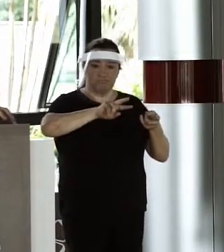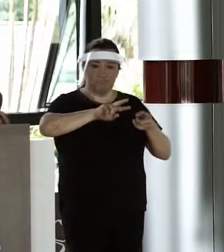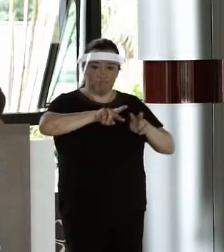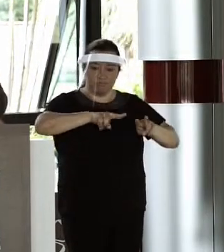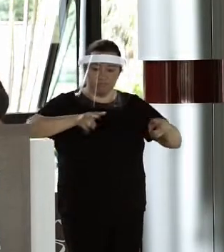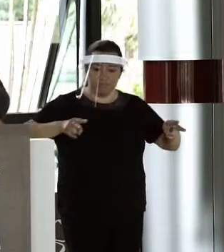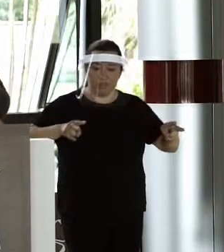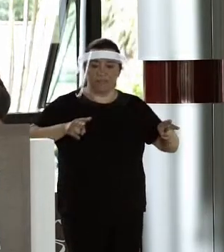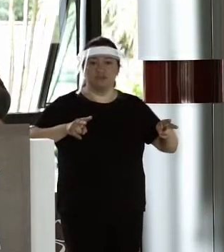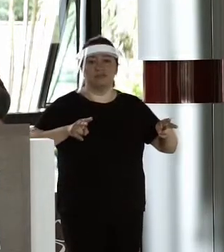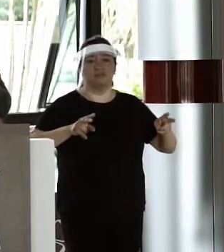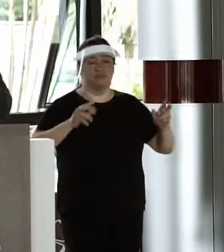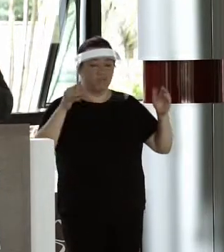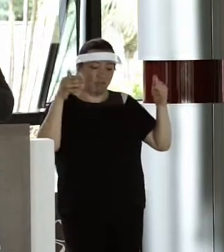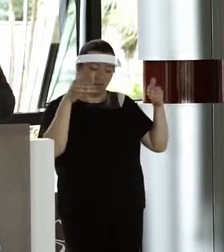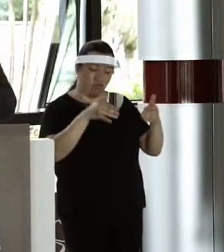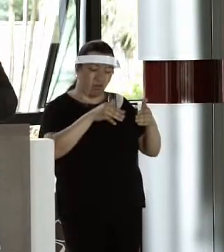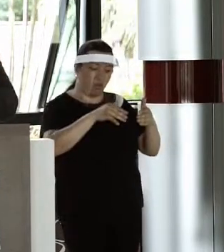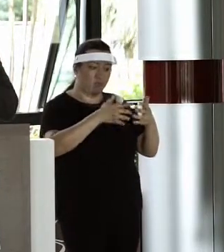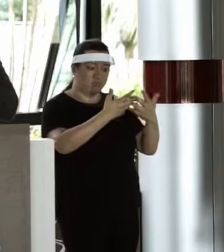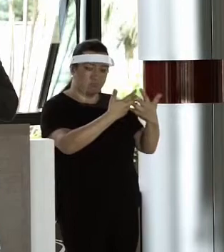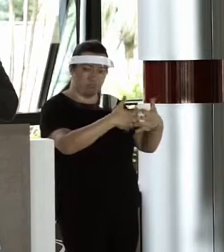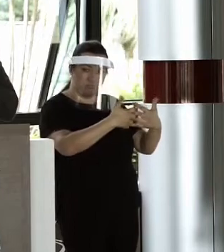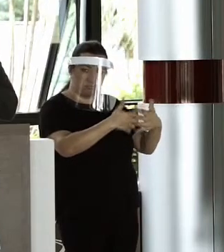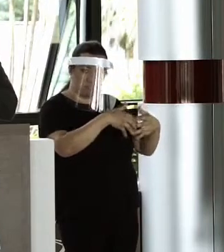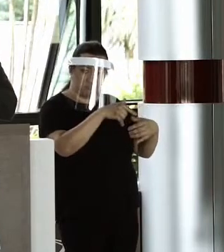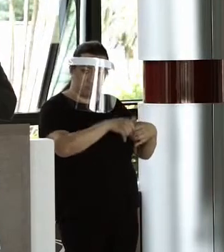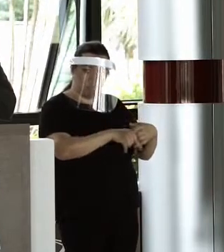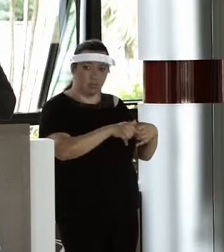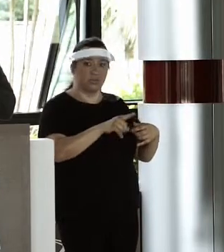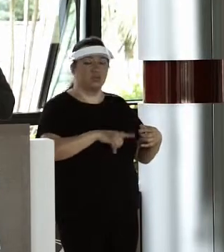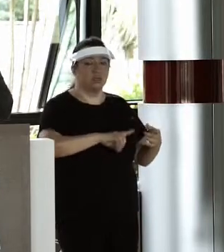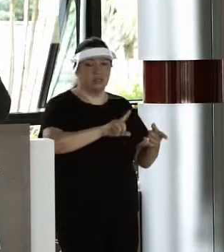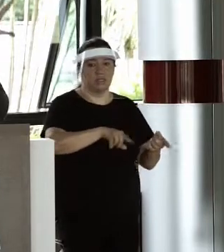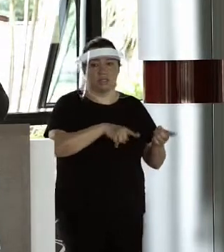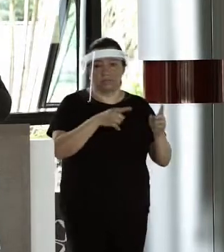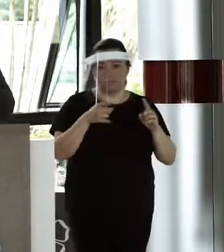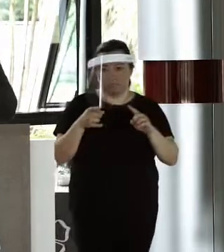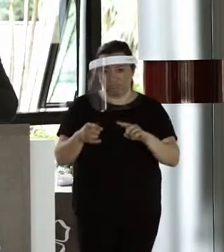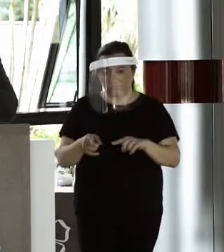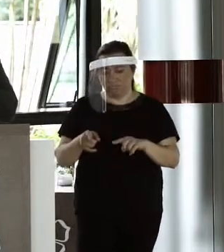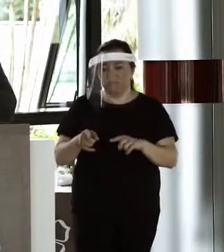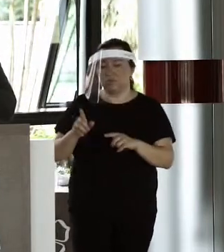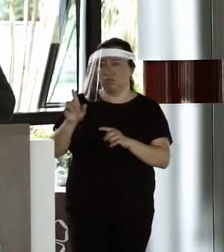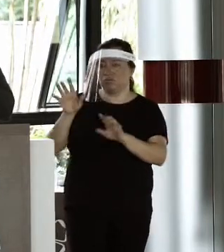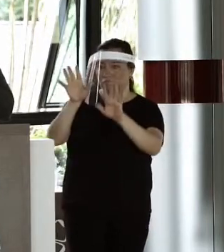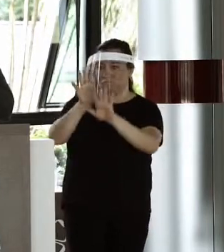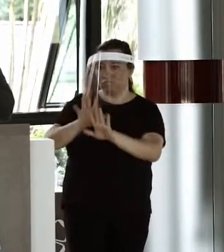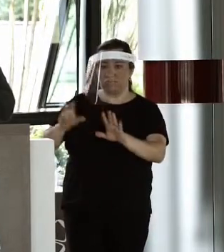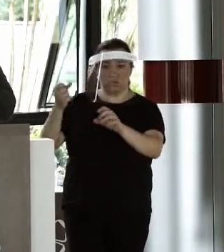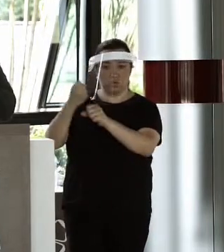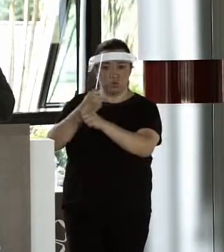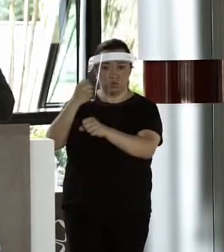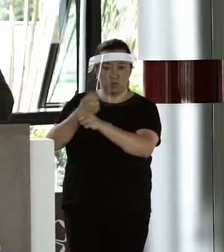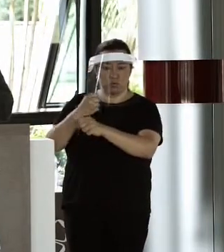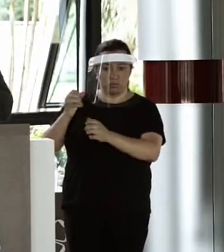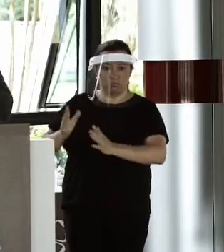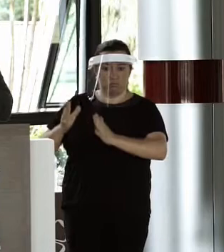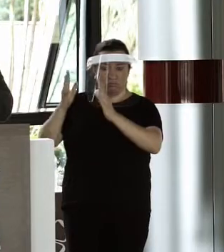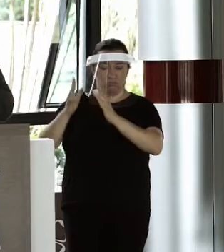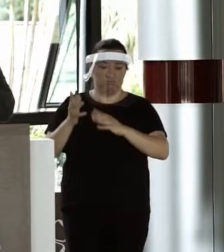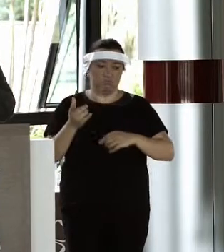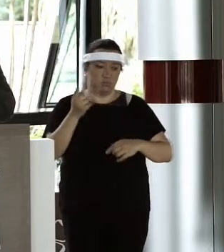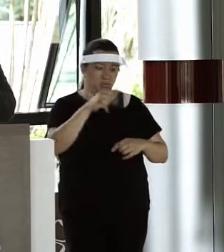ao equipamento e existem variáveis relacionadas ao alvo, ou seja, ao que eu estou inspecionando. Se nós